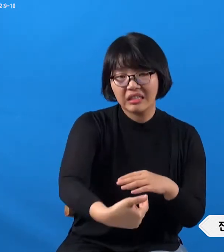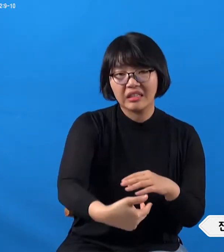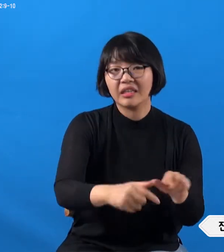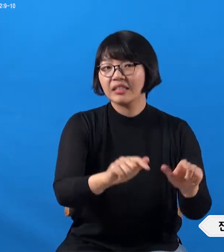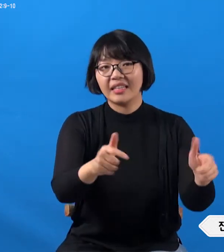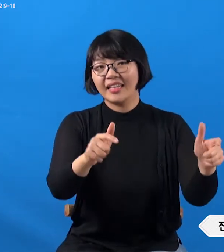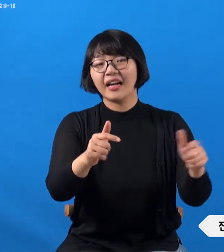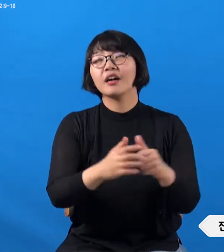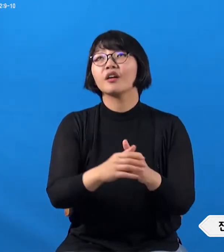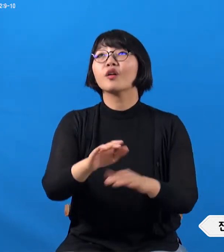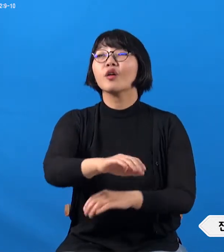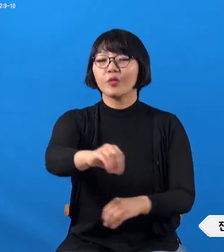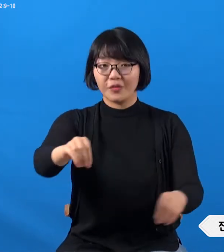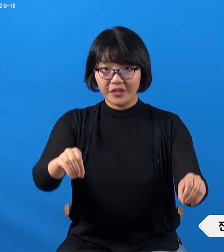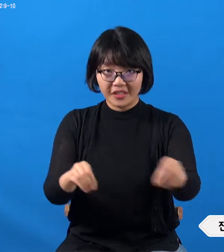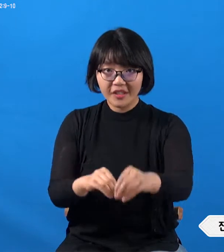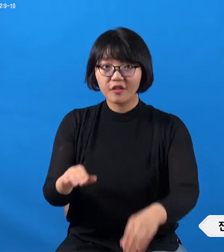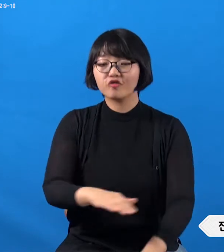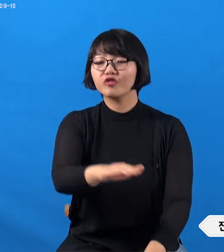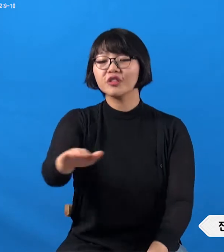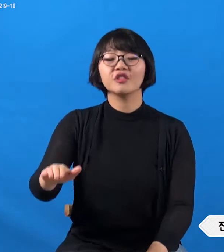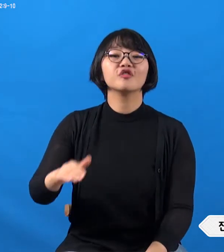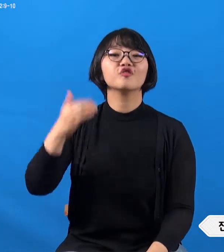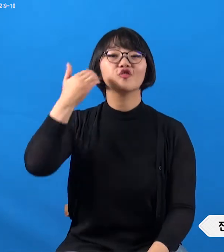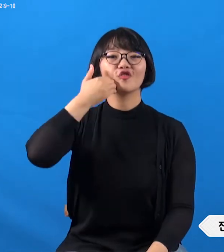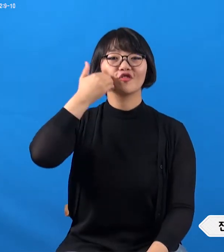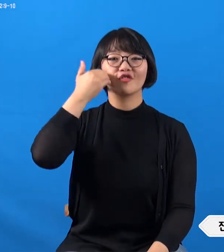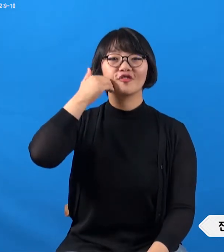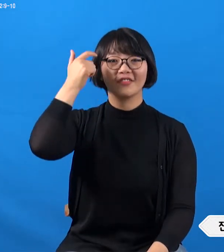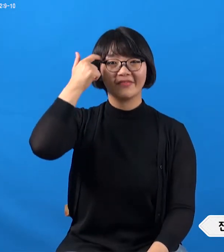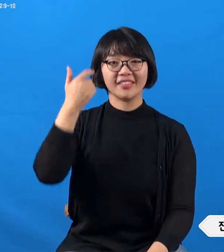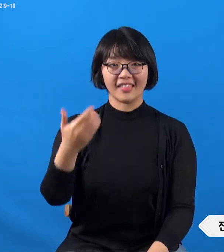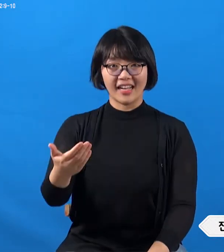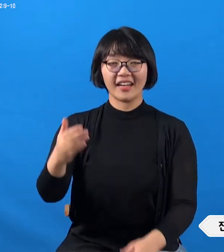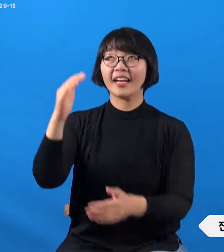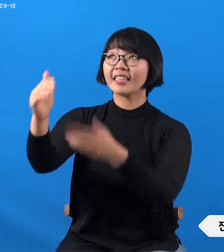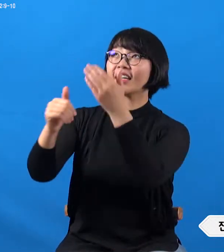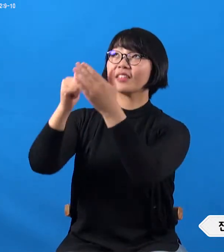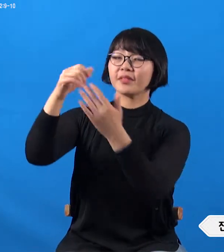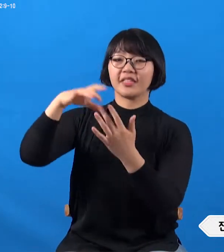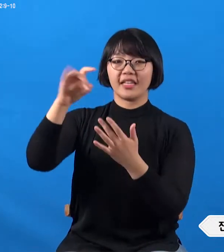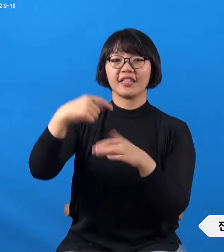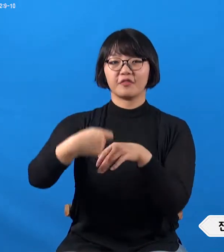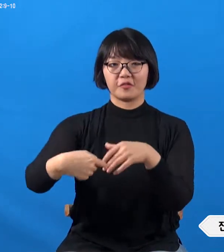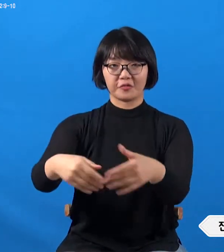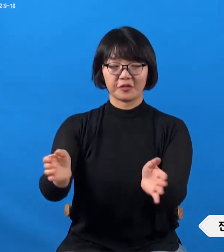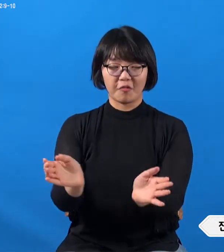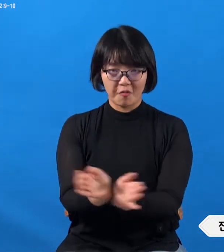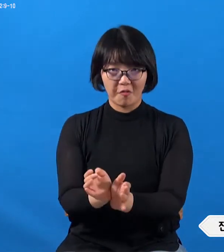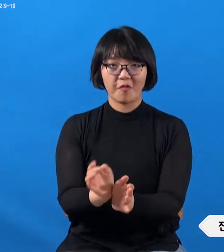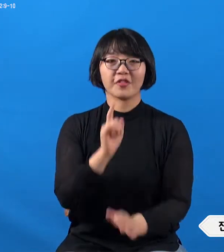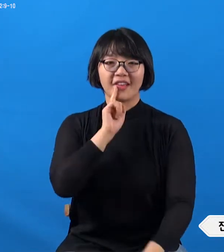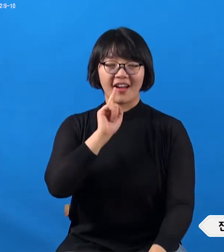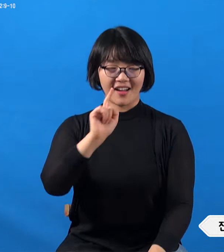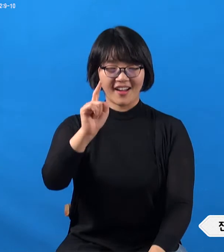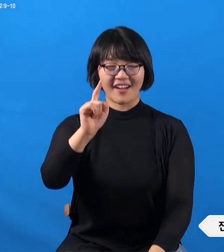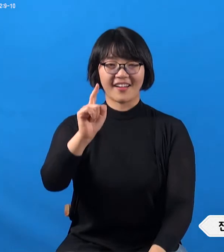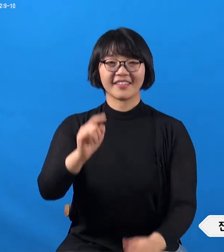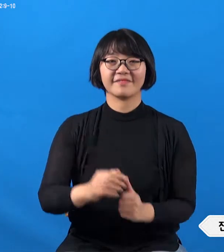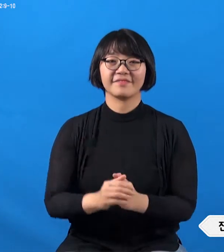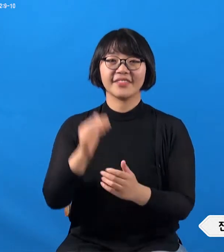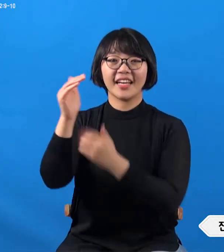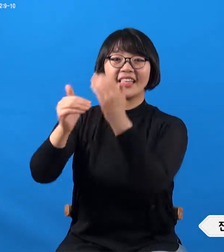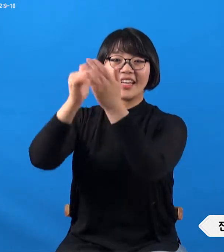아니라 You are a chosen people. 그러나 너희는 택하신 족속이다 라고